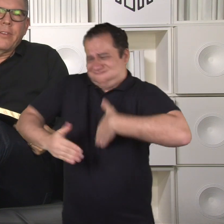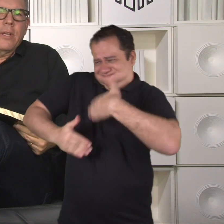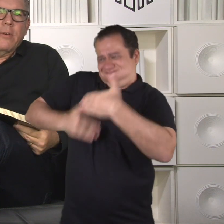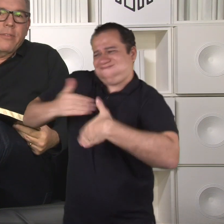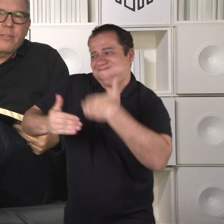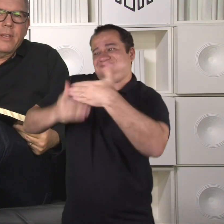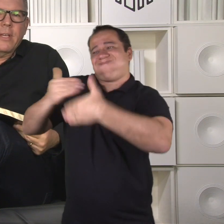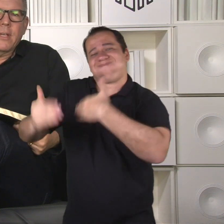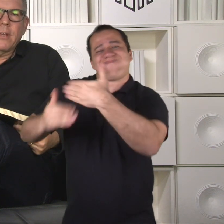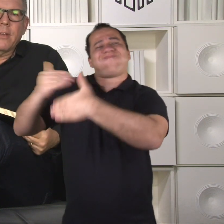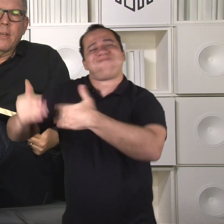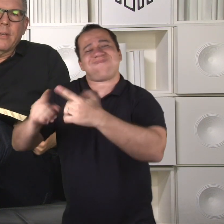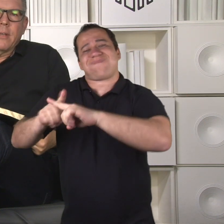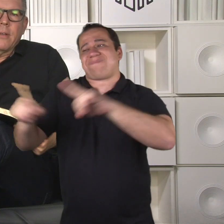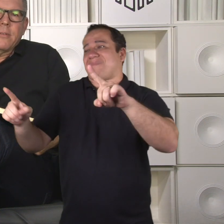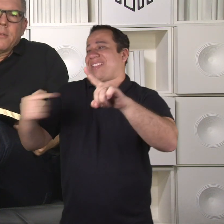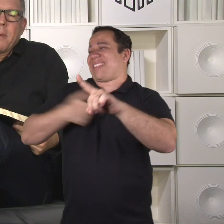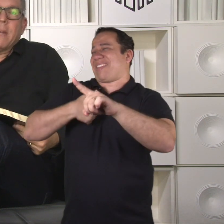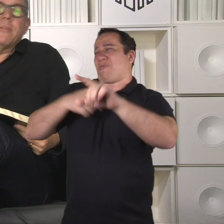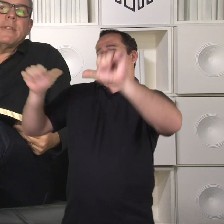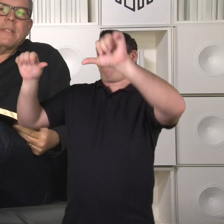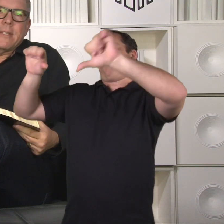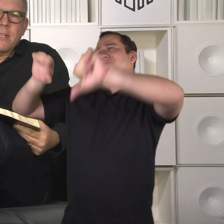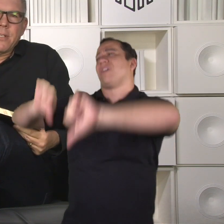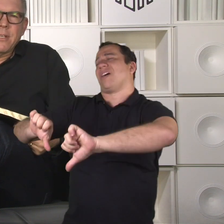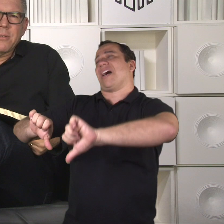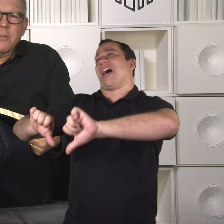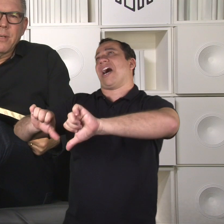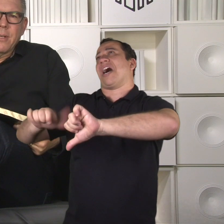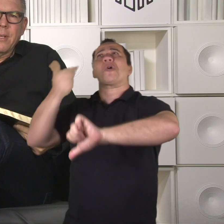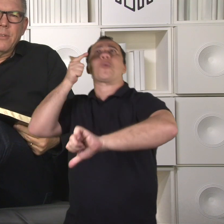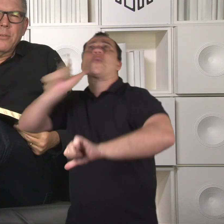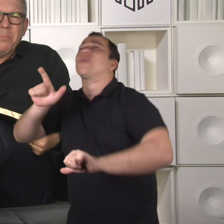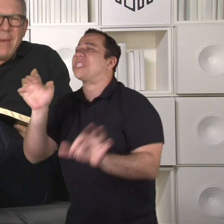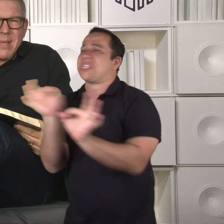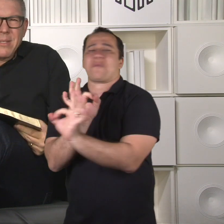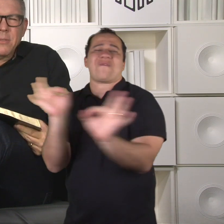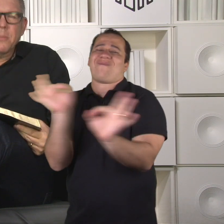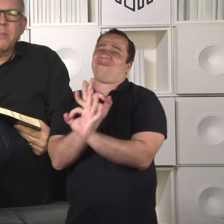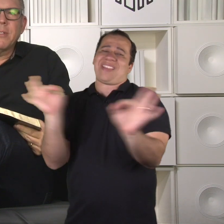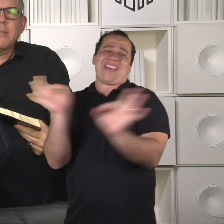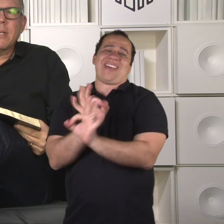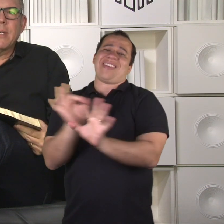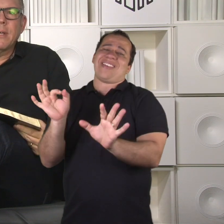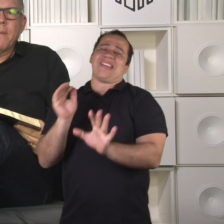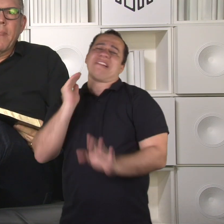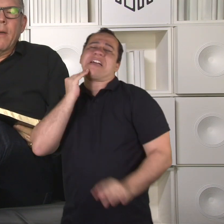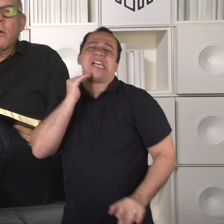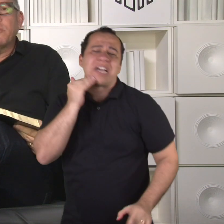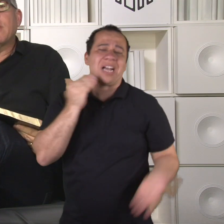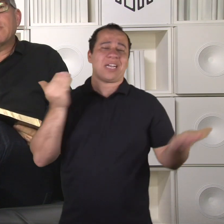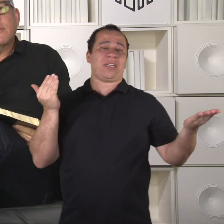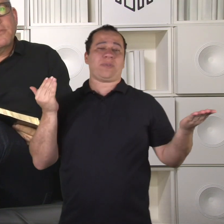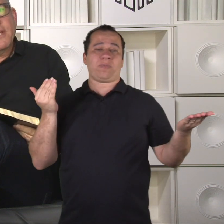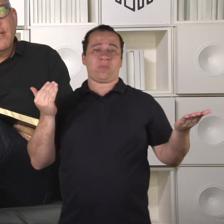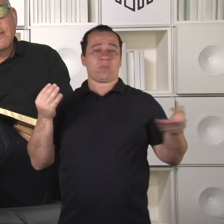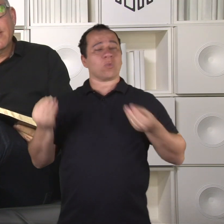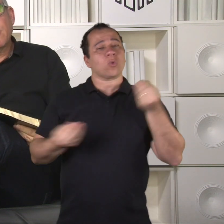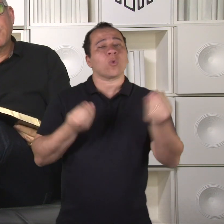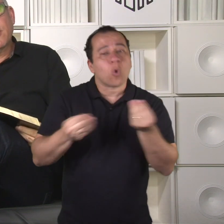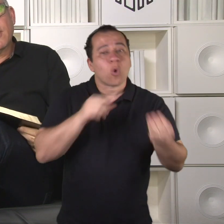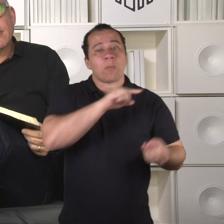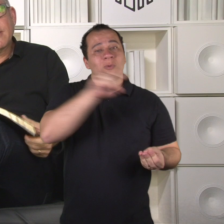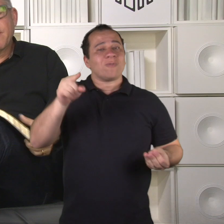o filho, a filha que Deus espera que você seja, e isso pesa sobre você? Como que a sua